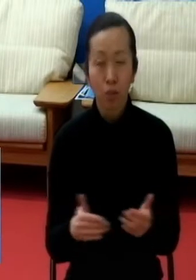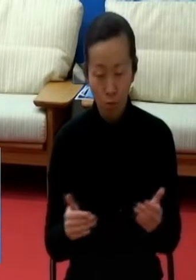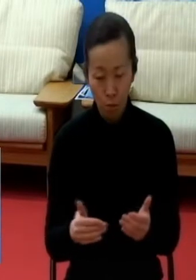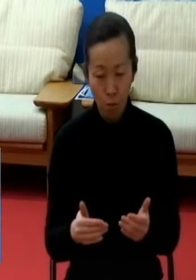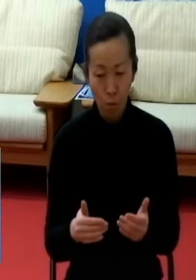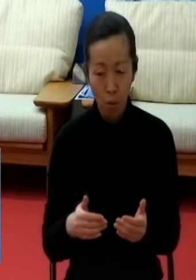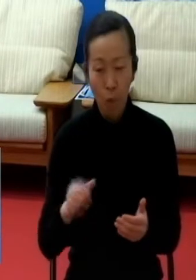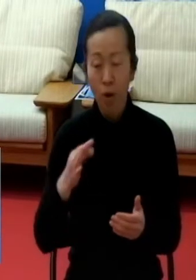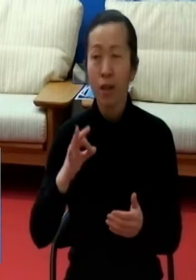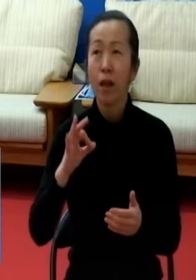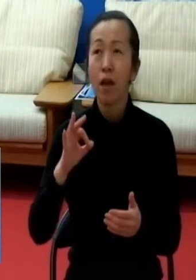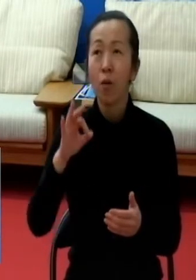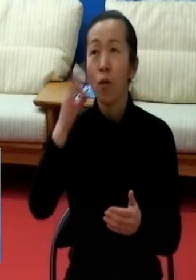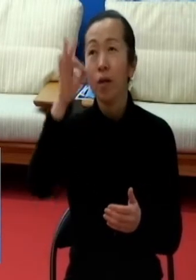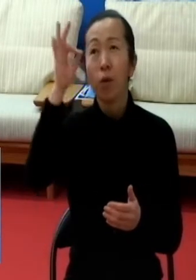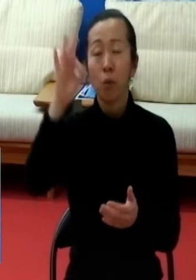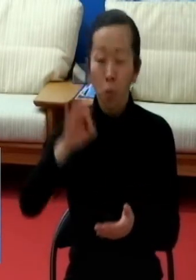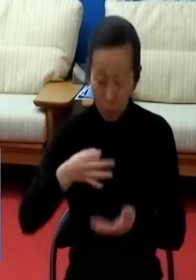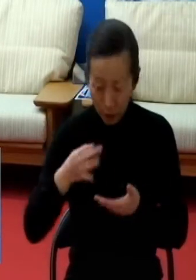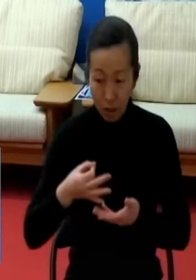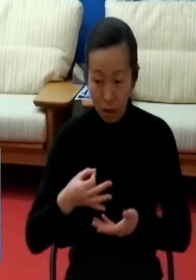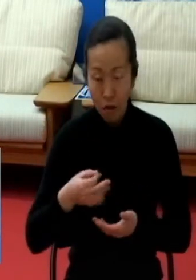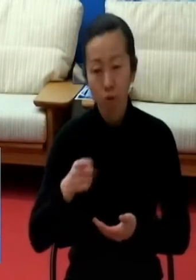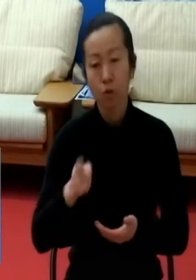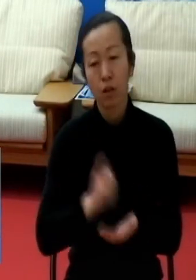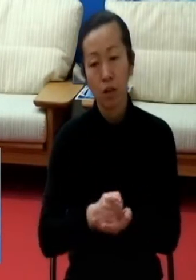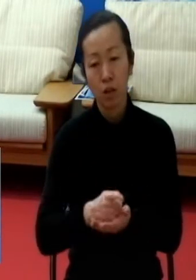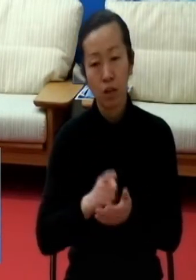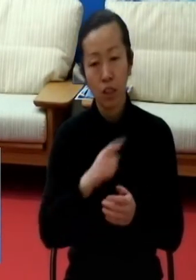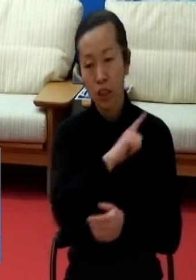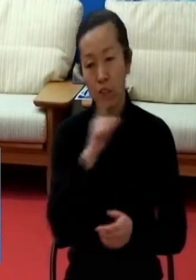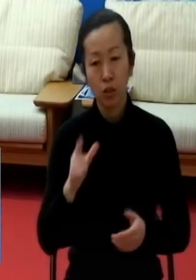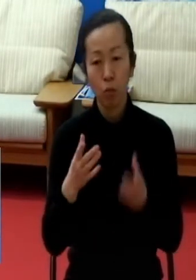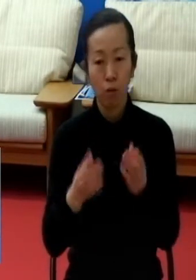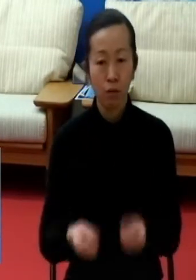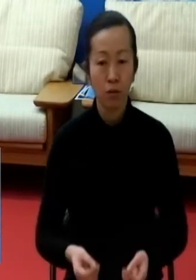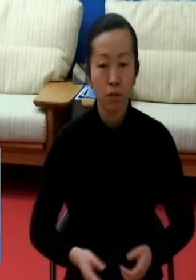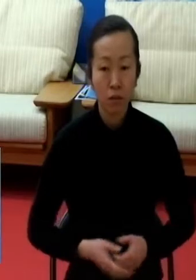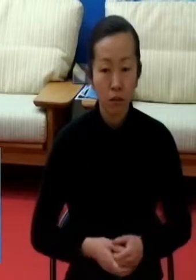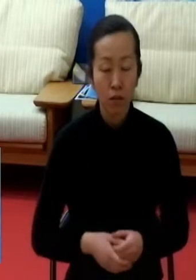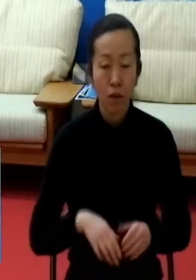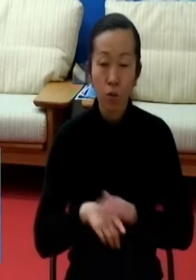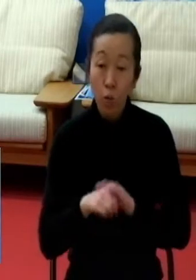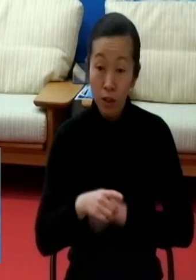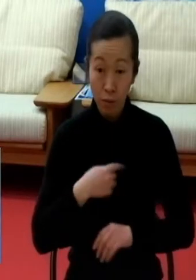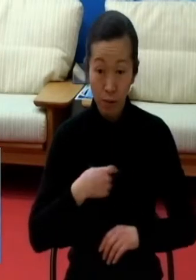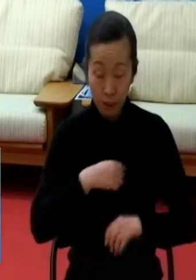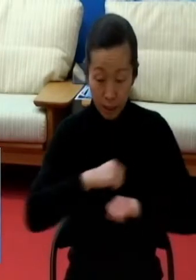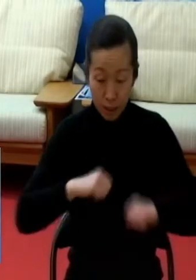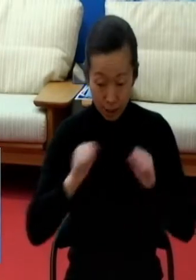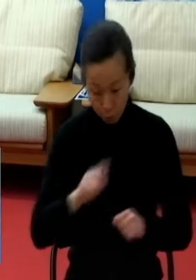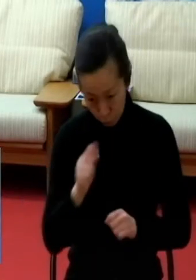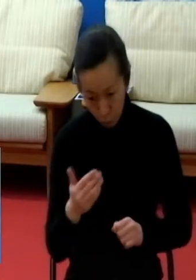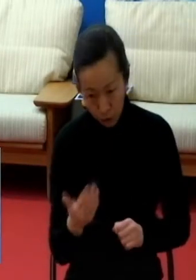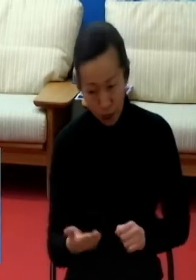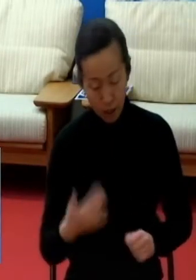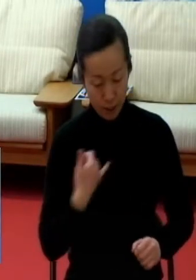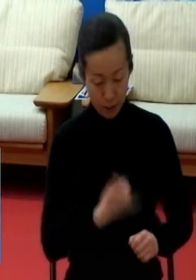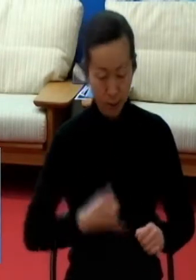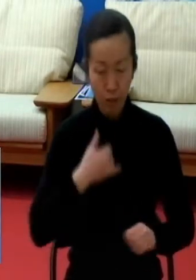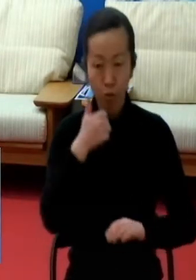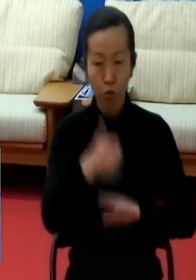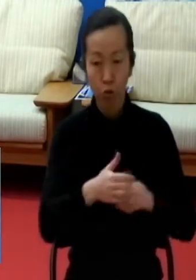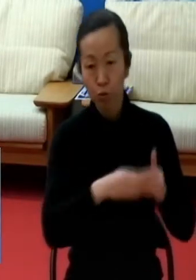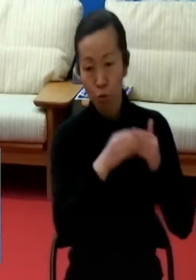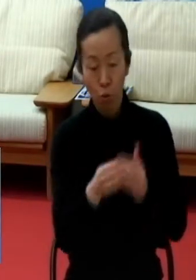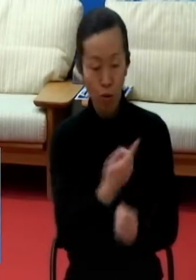ことです。 내가 왜 사는지 이 인생의 주도권을 쥐고 사는 사람이 돼야 된다. どうして私が生きているのか、その人生の主導